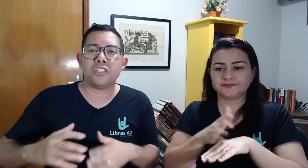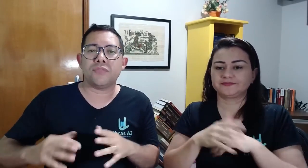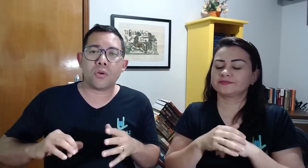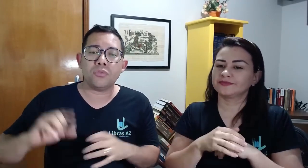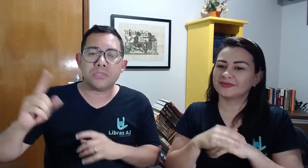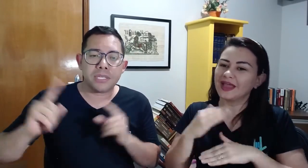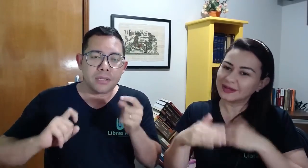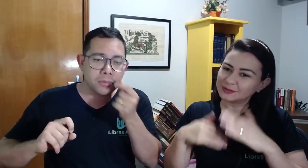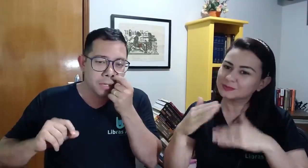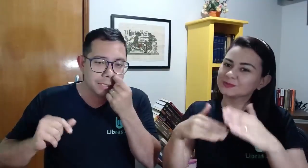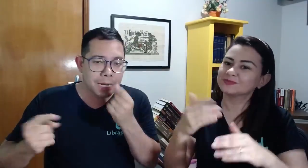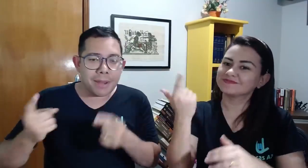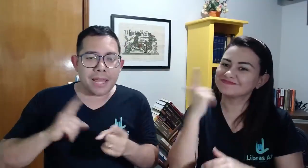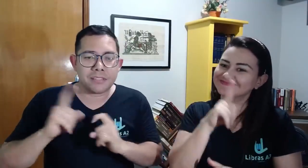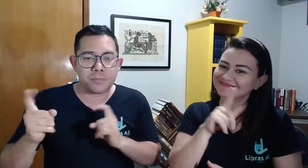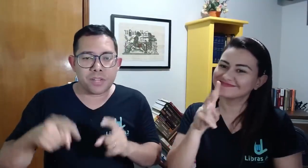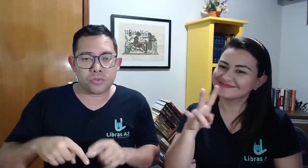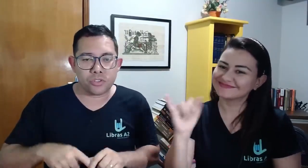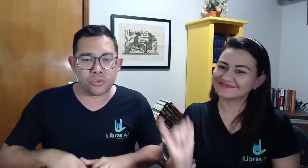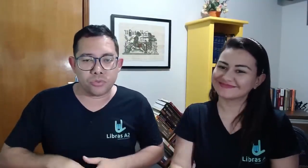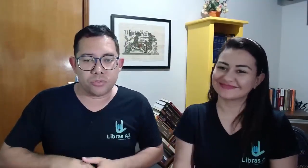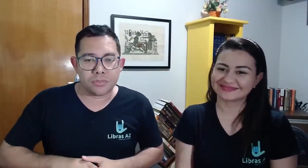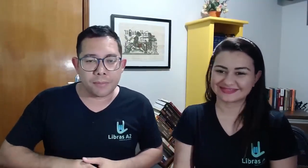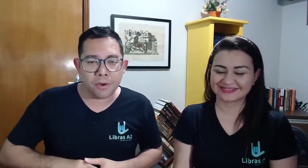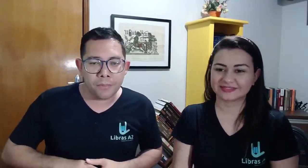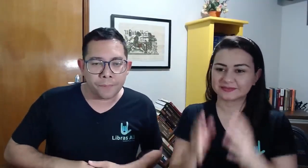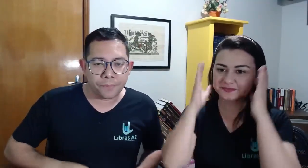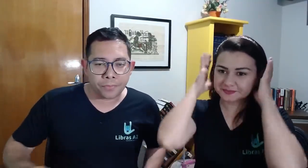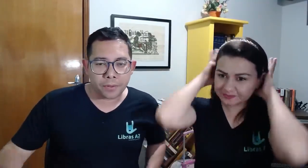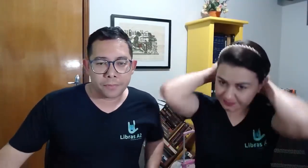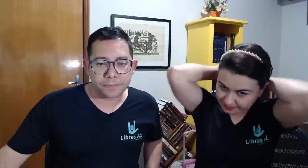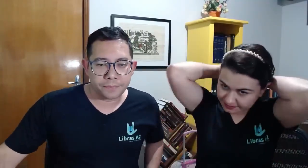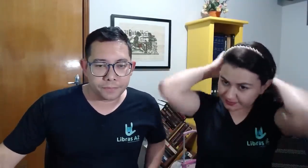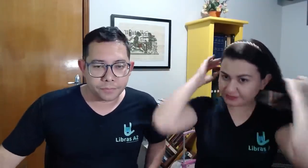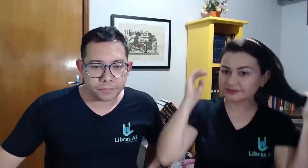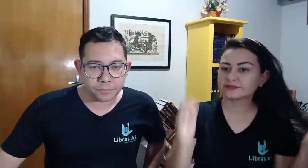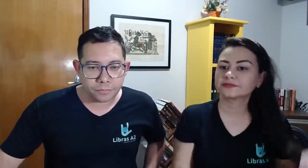gente vai conseguindo trabalhar as expressões juntos, tá bom?